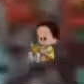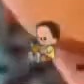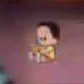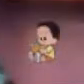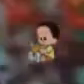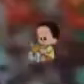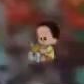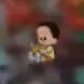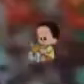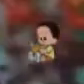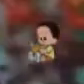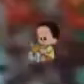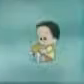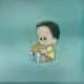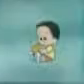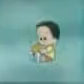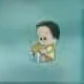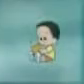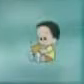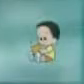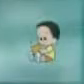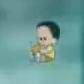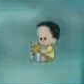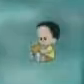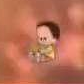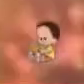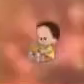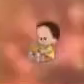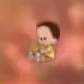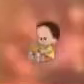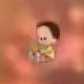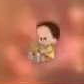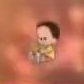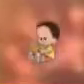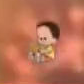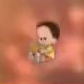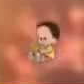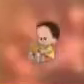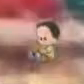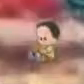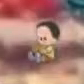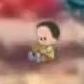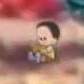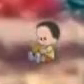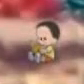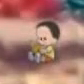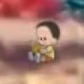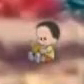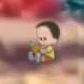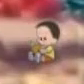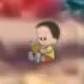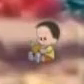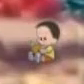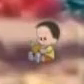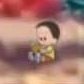bola e o outro defende. Uma menina brinca na gangorra. Duas crianças sentadas bebendo em copos com